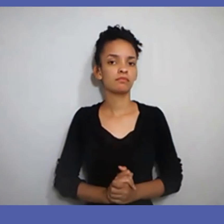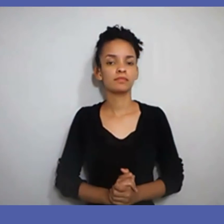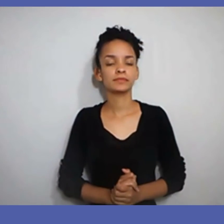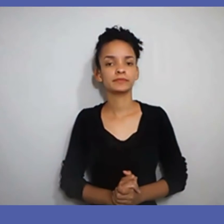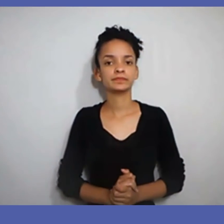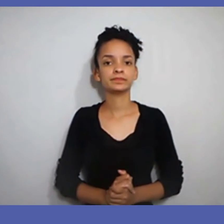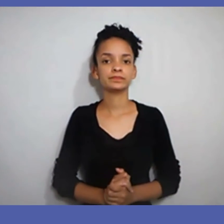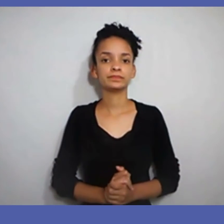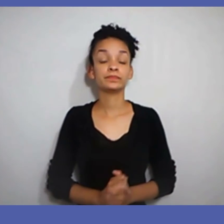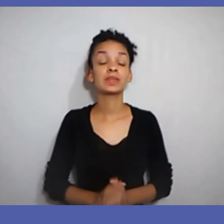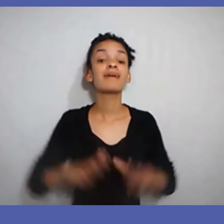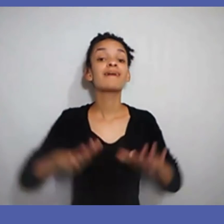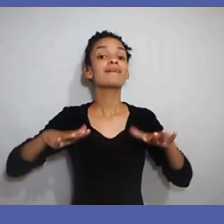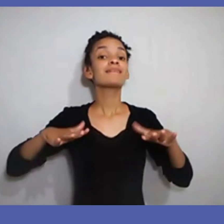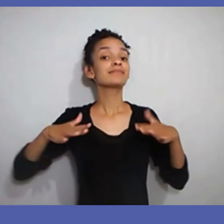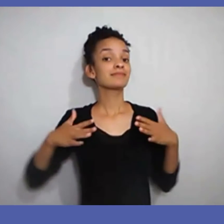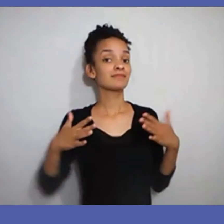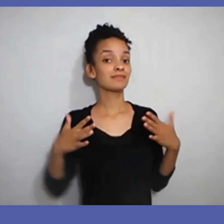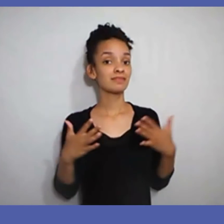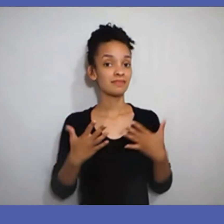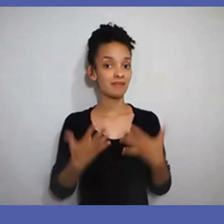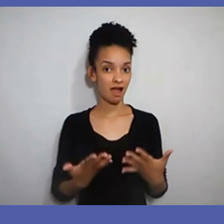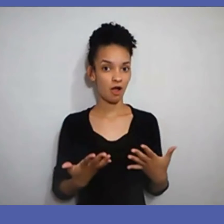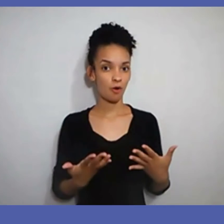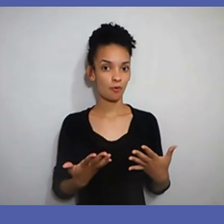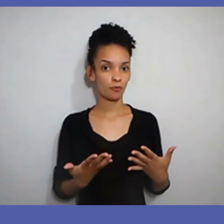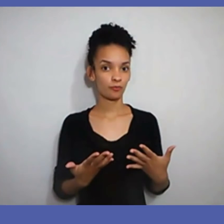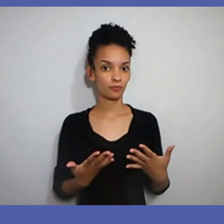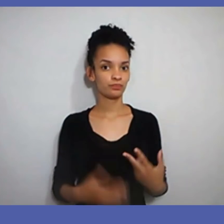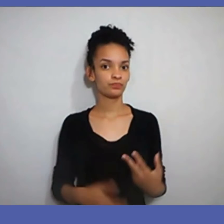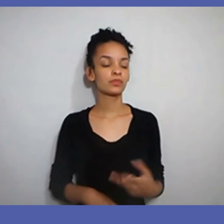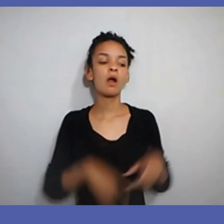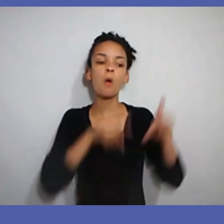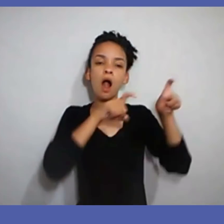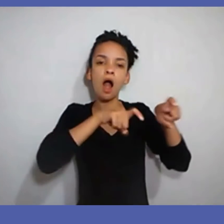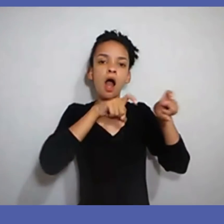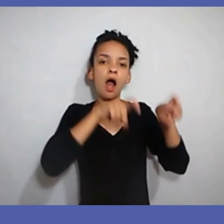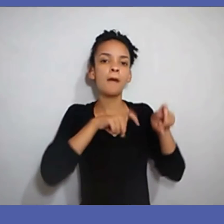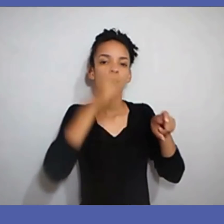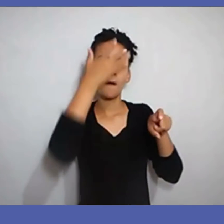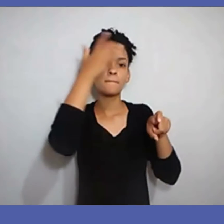Então, 2 estarão no campo,